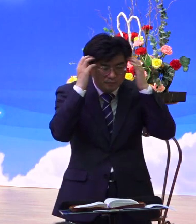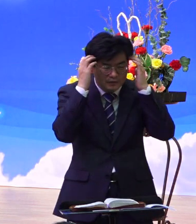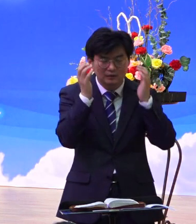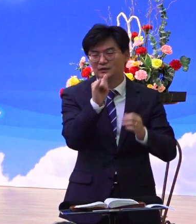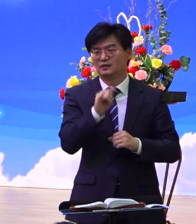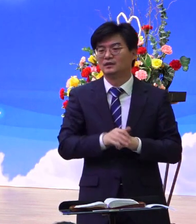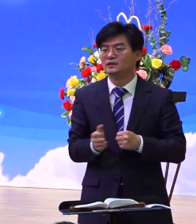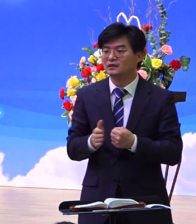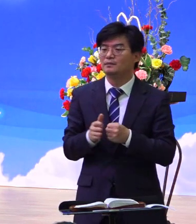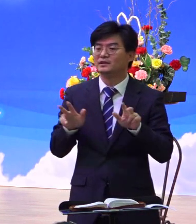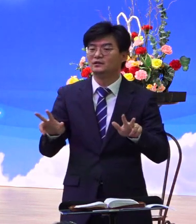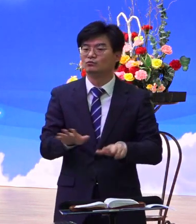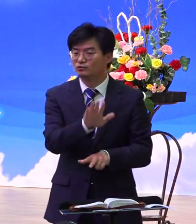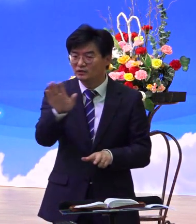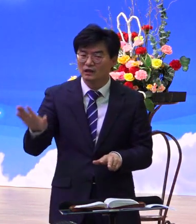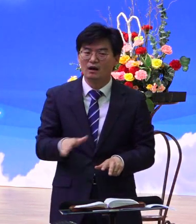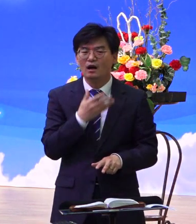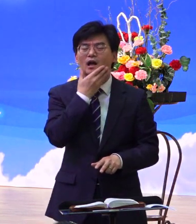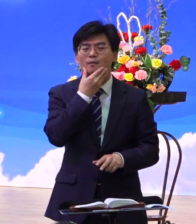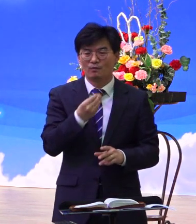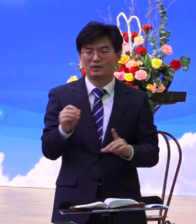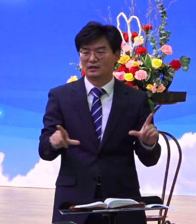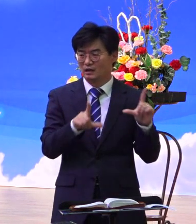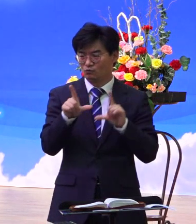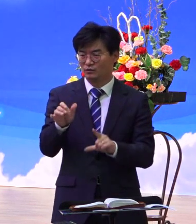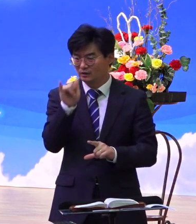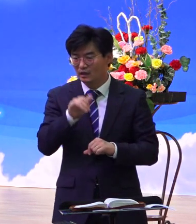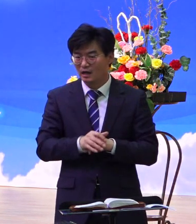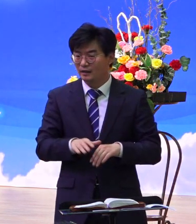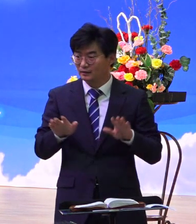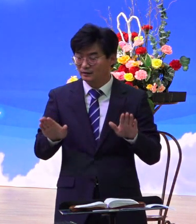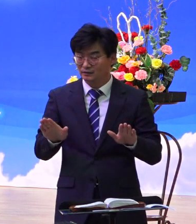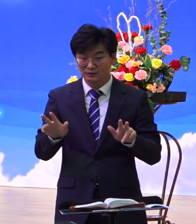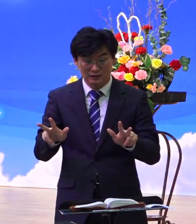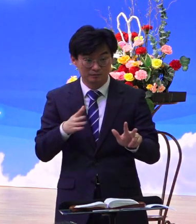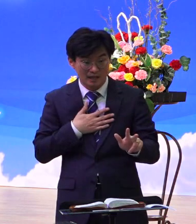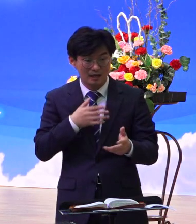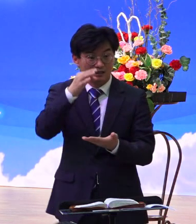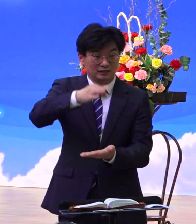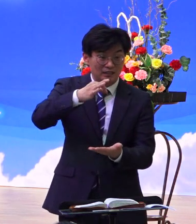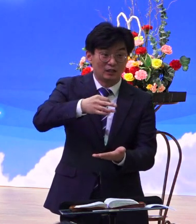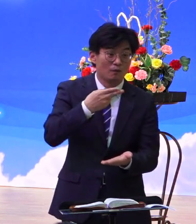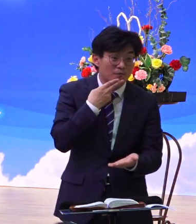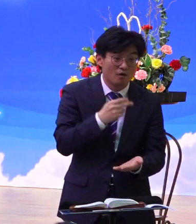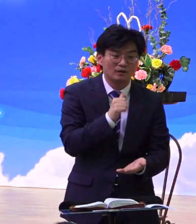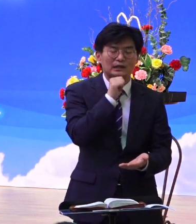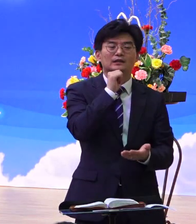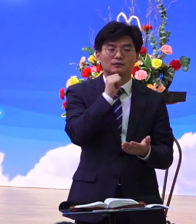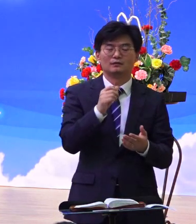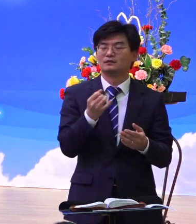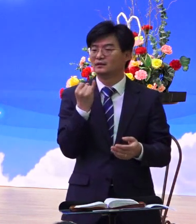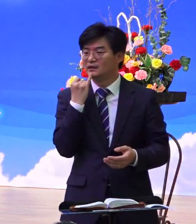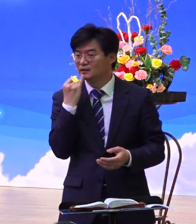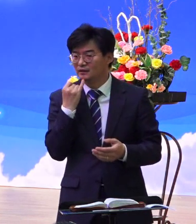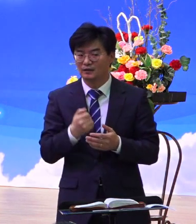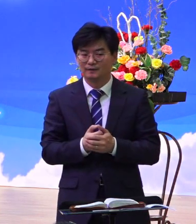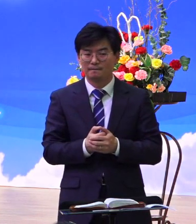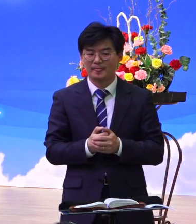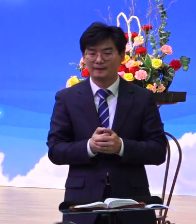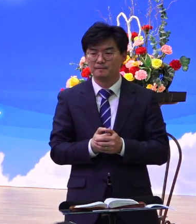그리고 여러분에게 재산이 없어도 괜찮습니다. 내가 내 자식에게 물려줄 재산이 없어도